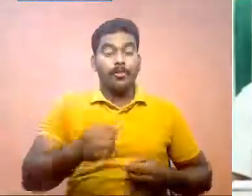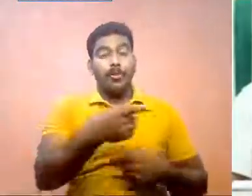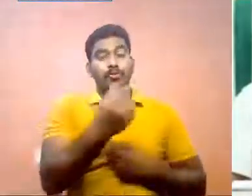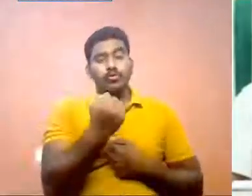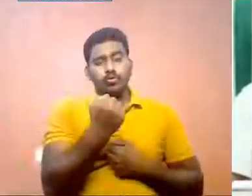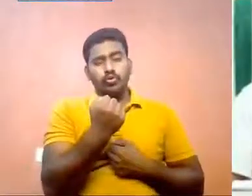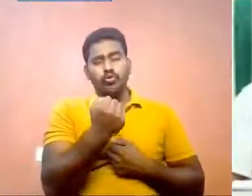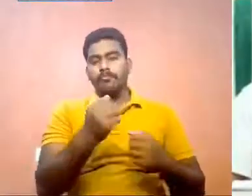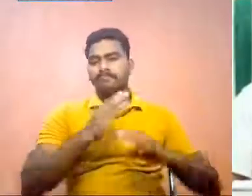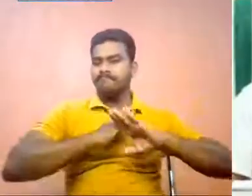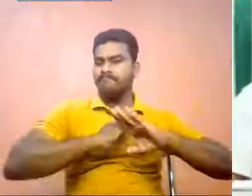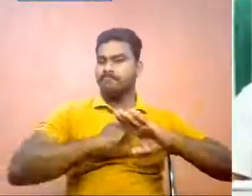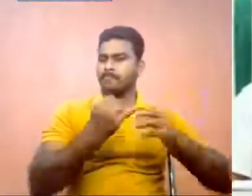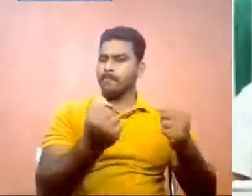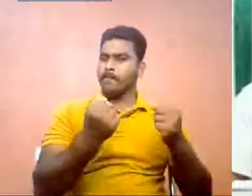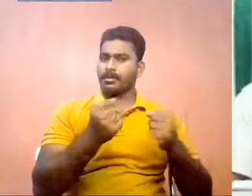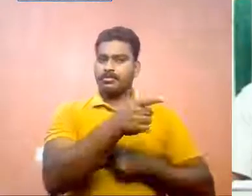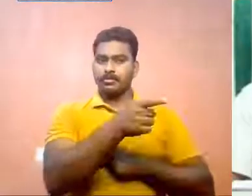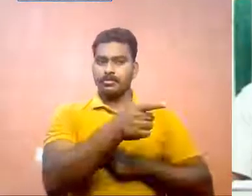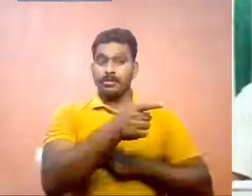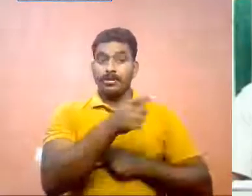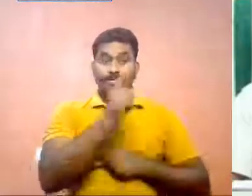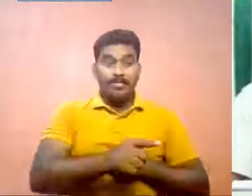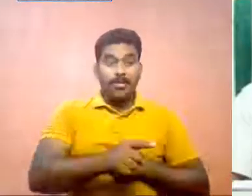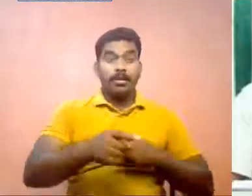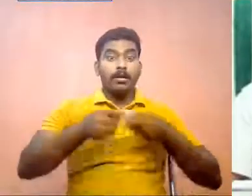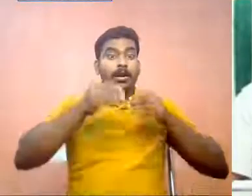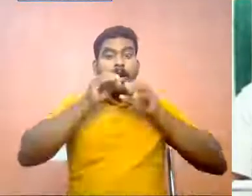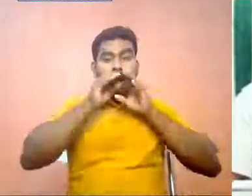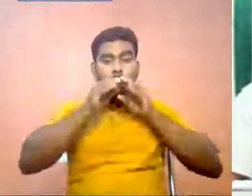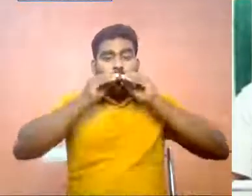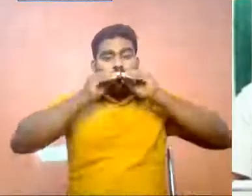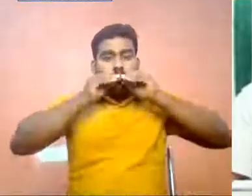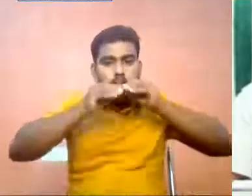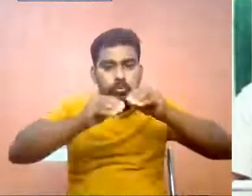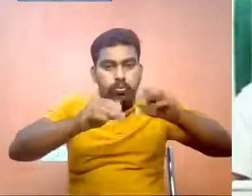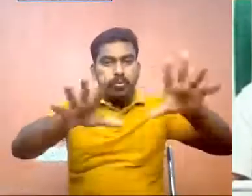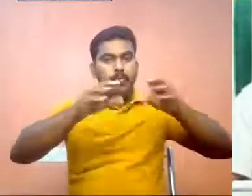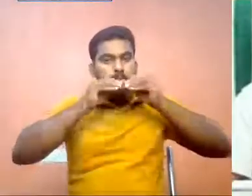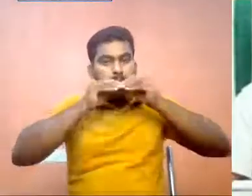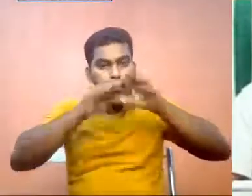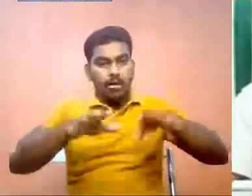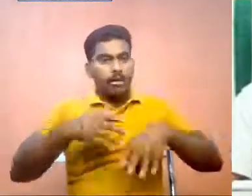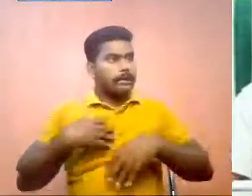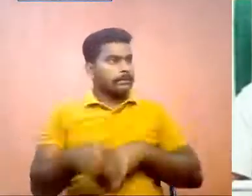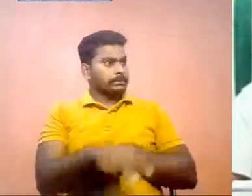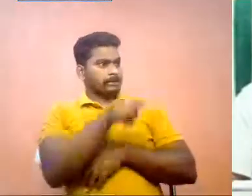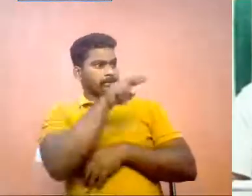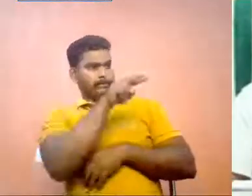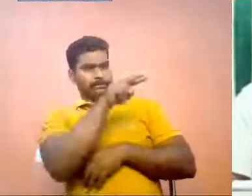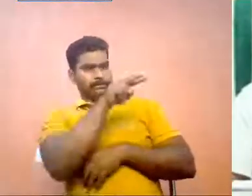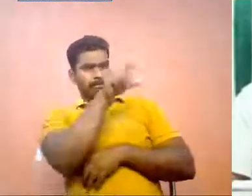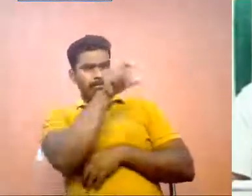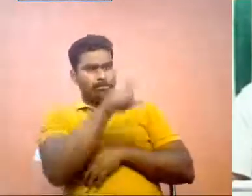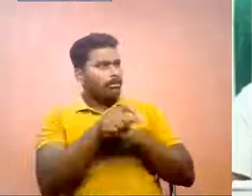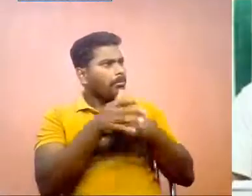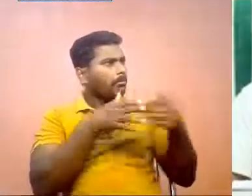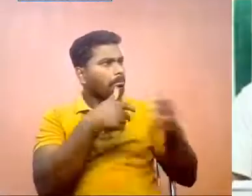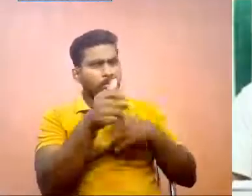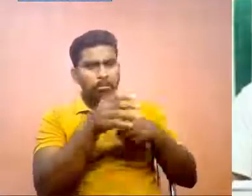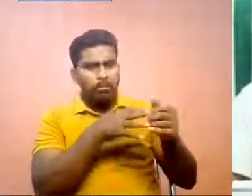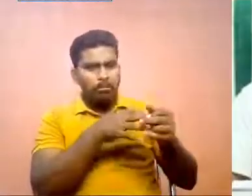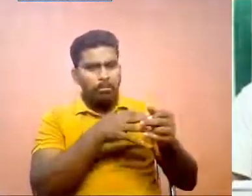ദോഷകരമായിട്ട് വരും. അപ്പം നമുക്കറിയില്ല അയാൾ രോഗബാധയുള്ളയാളാണോ എന്ന്. അപ്പം അത്തരം ആളുകളിൽ